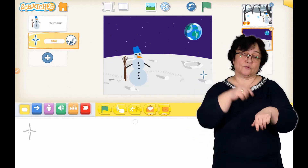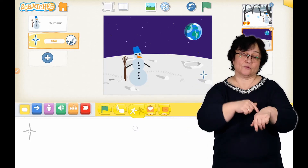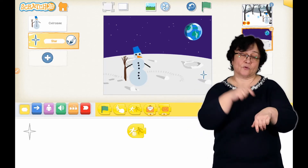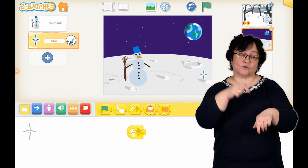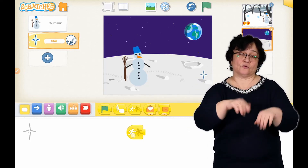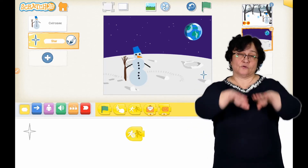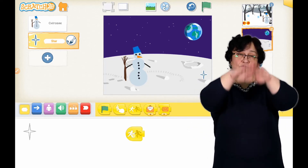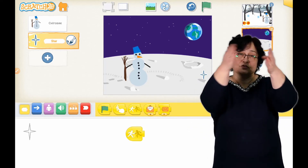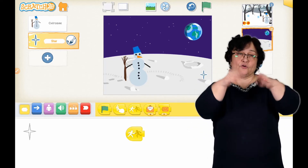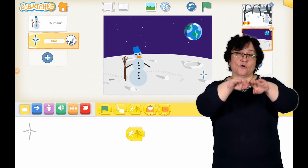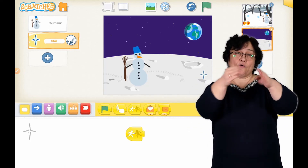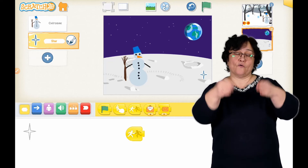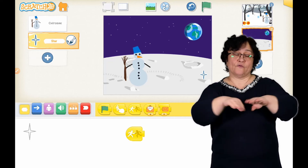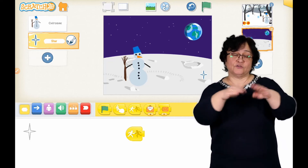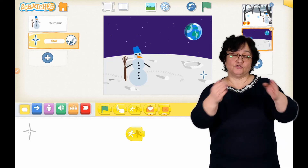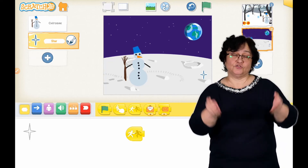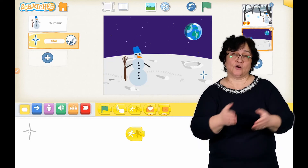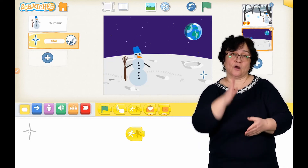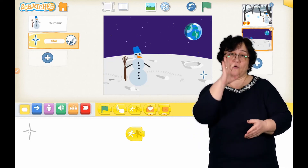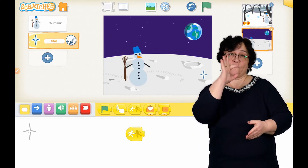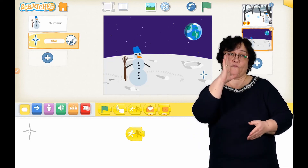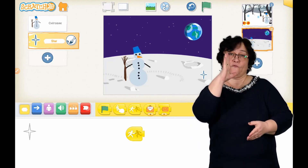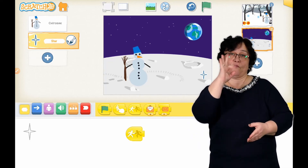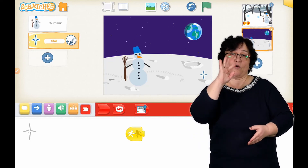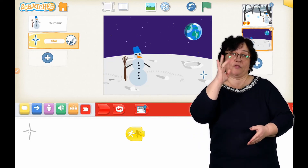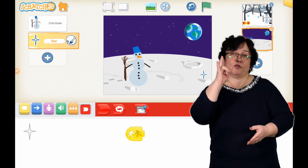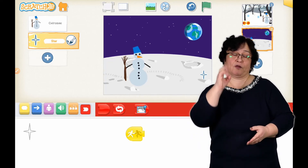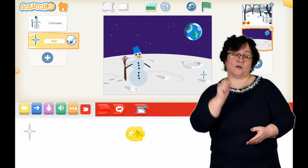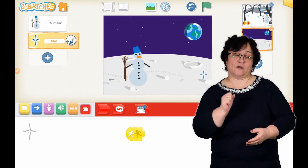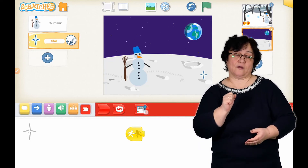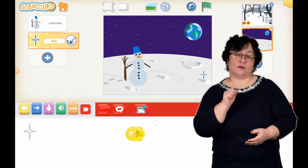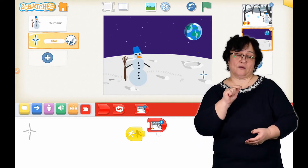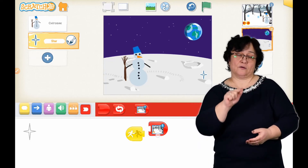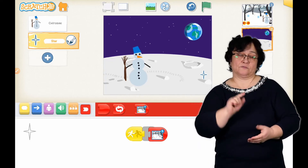При дотику сніговичка вона